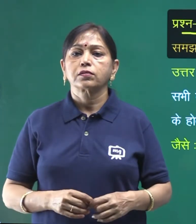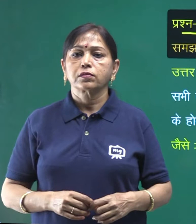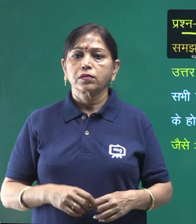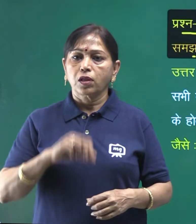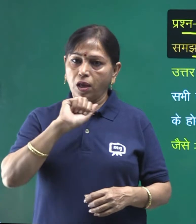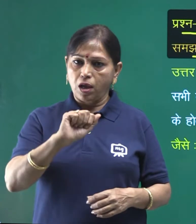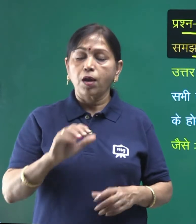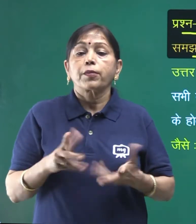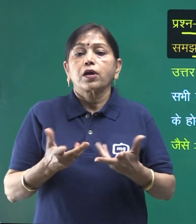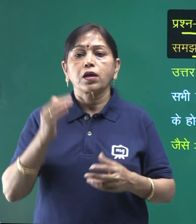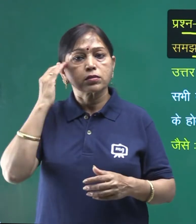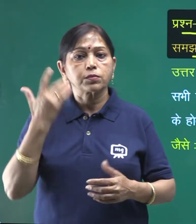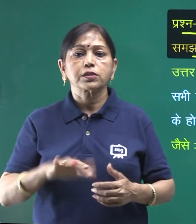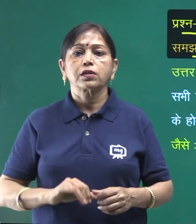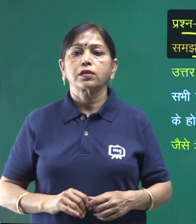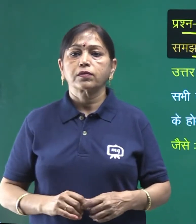आप क्या समझते हैं?